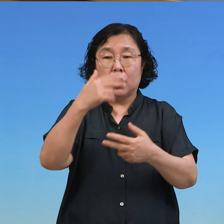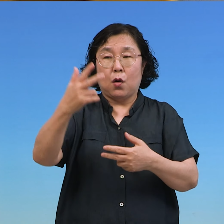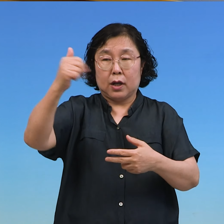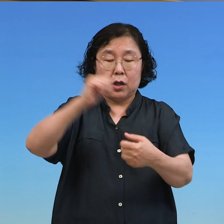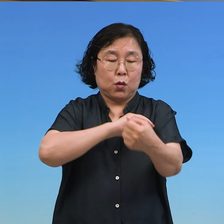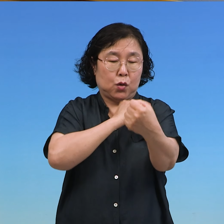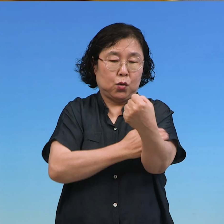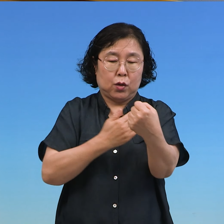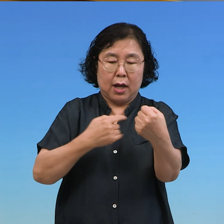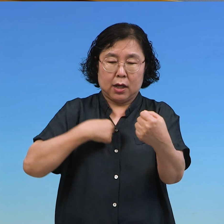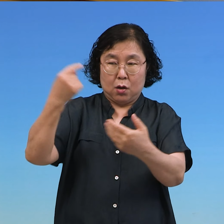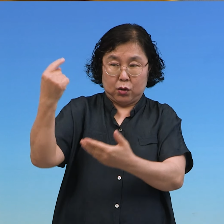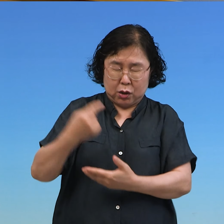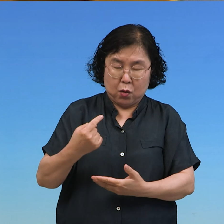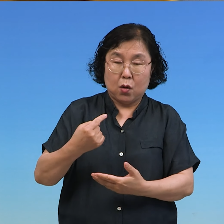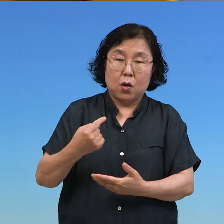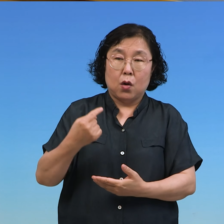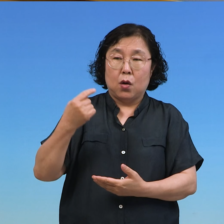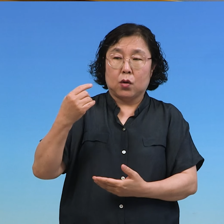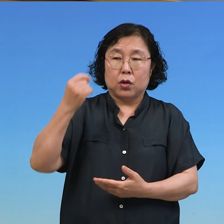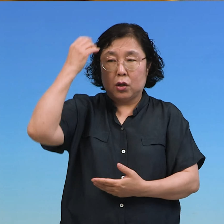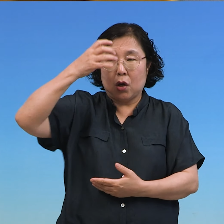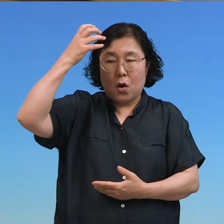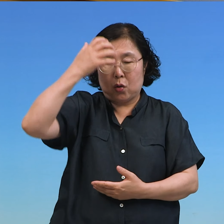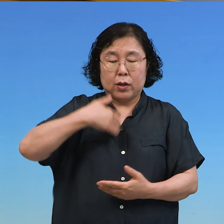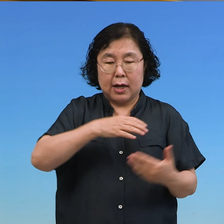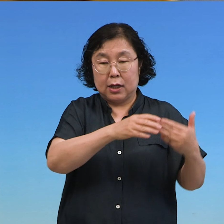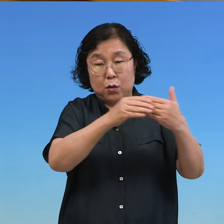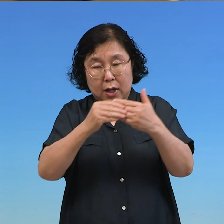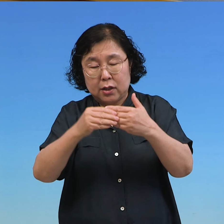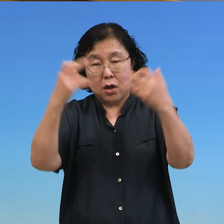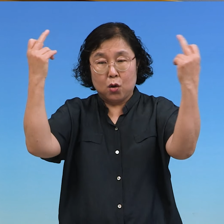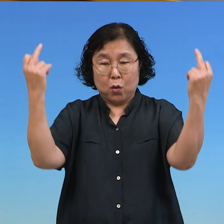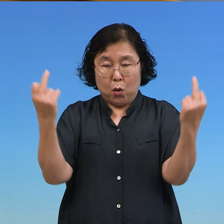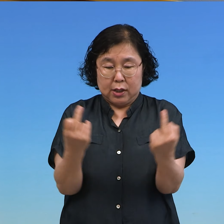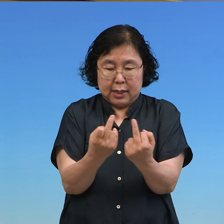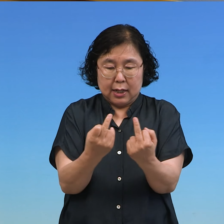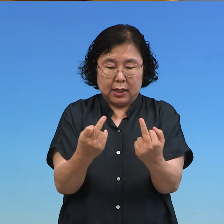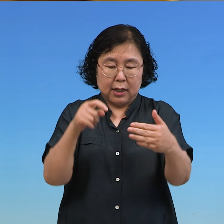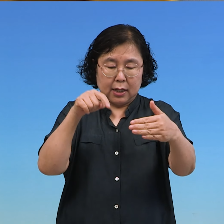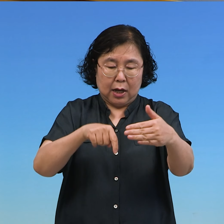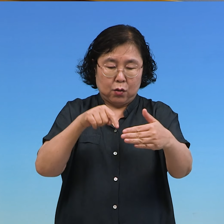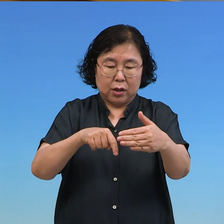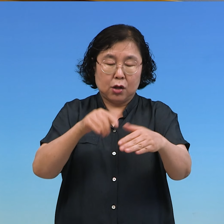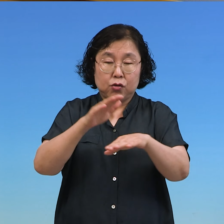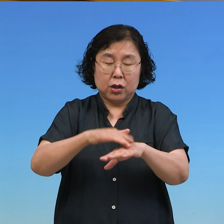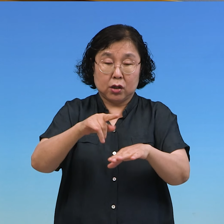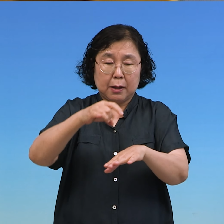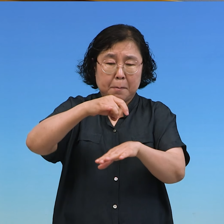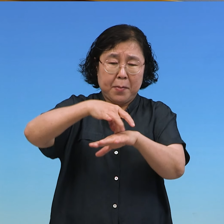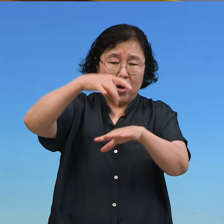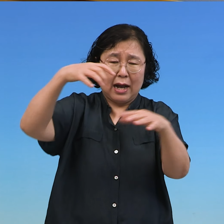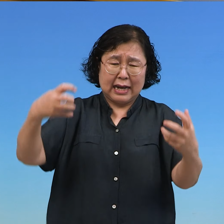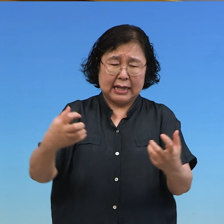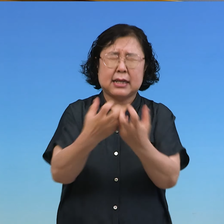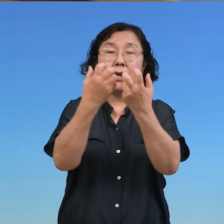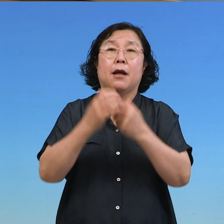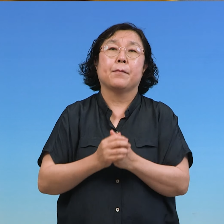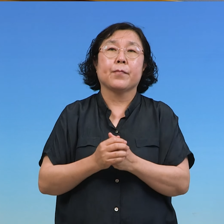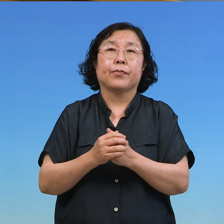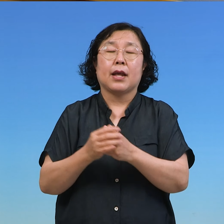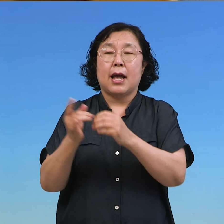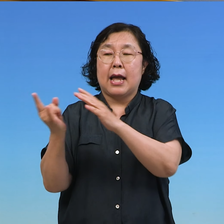권능으로 내게 임하시고 그의 영으로 나를 데리고 가서 골짜기 가운데 두셨는데 거기 뼈가 가득하더라 지금 에스겔이